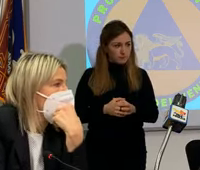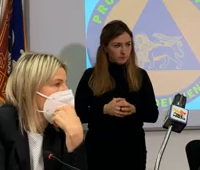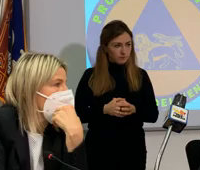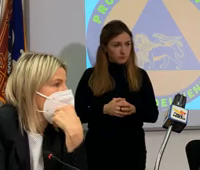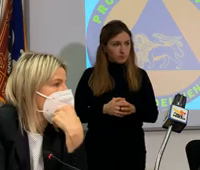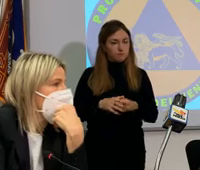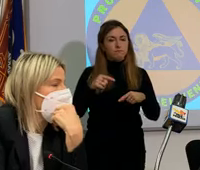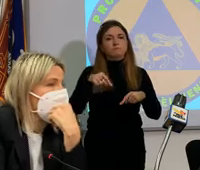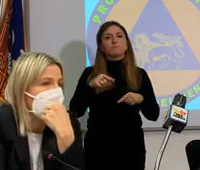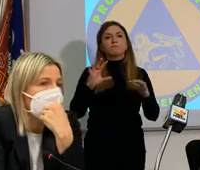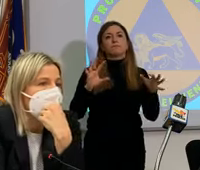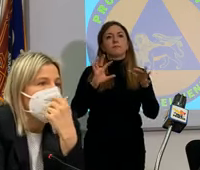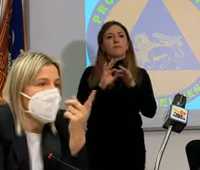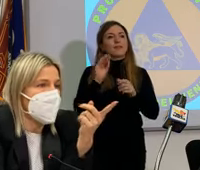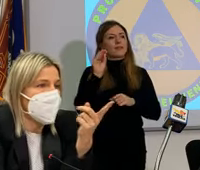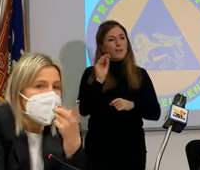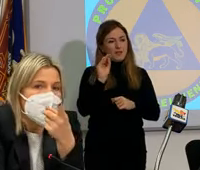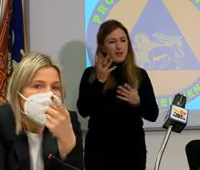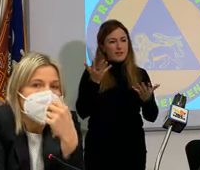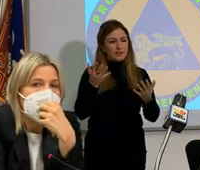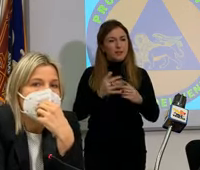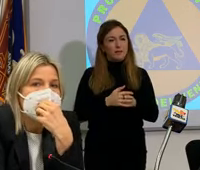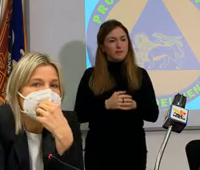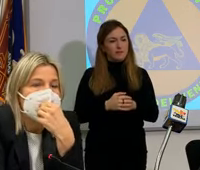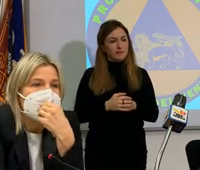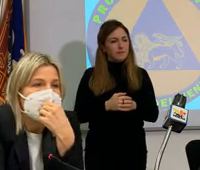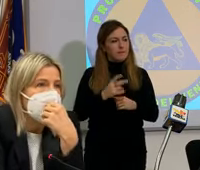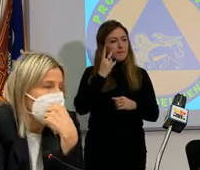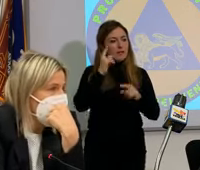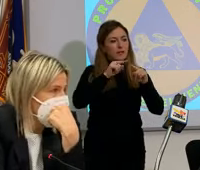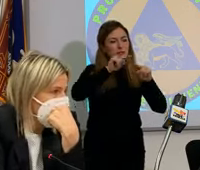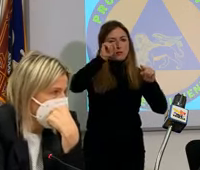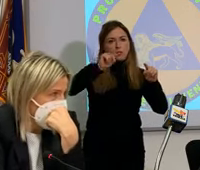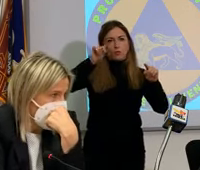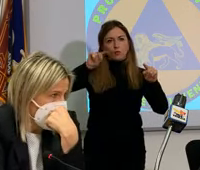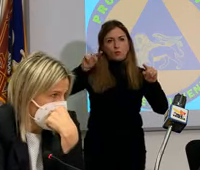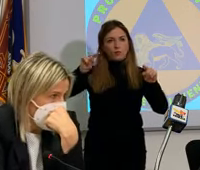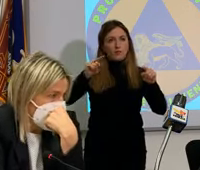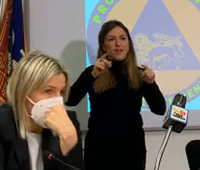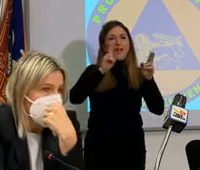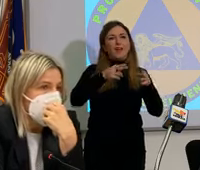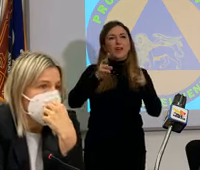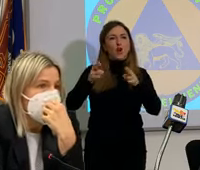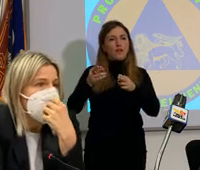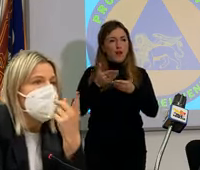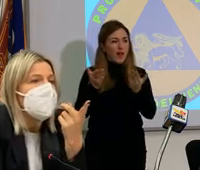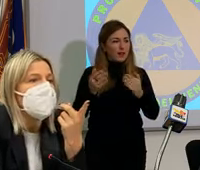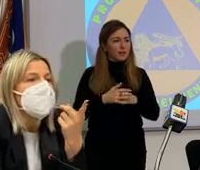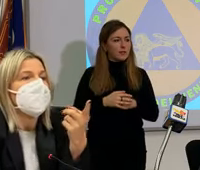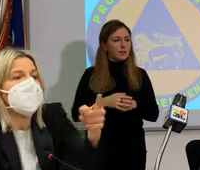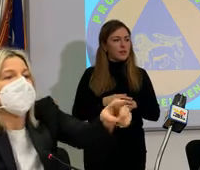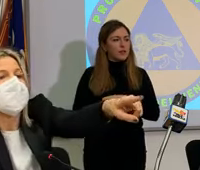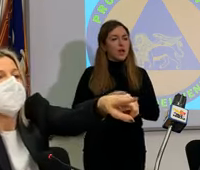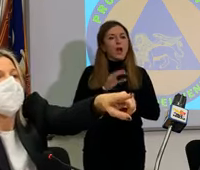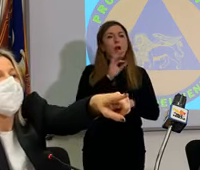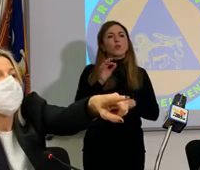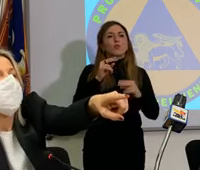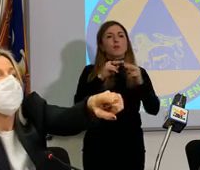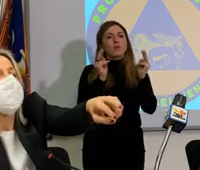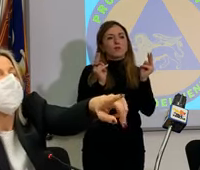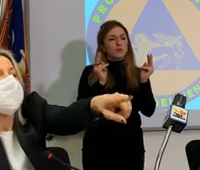richiesta vi avete l'andamento delle curve dei ricoverati vedete che ci sono alcune province